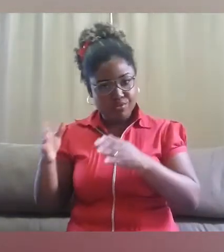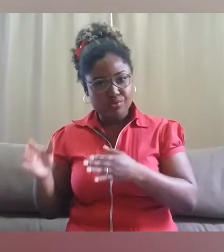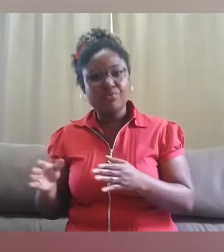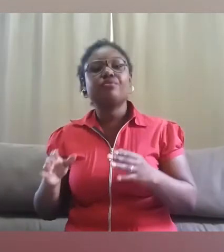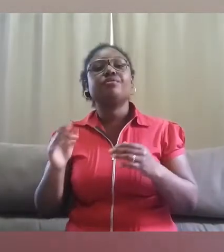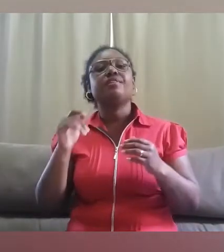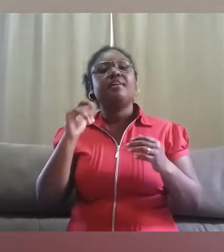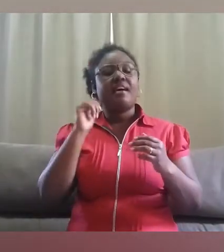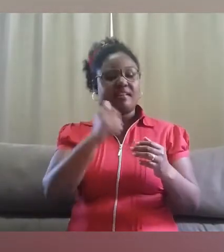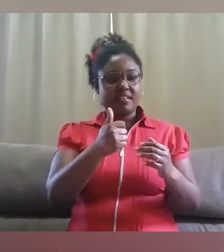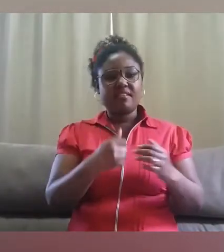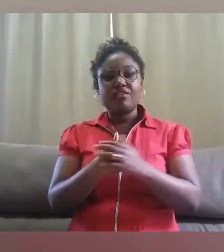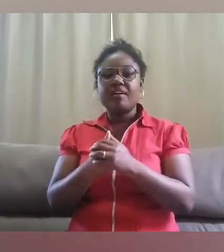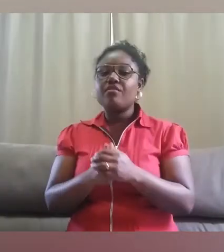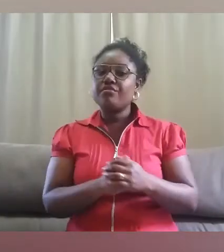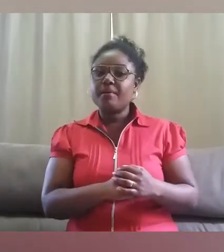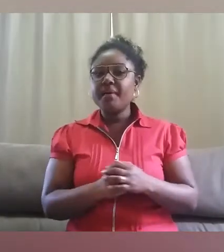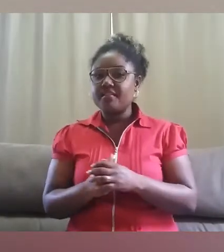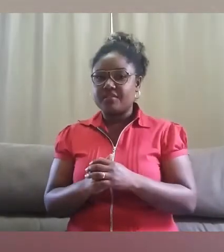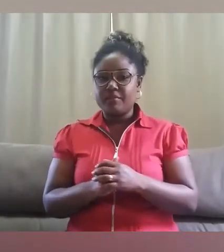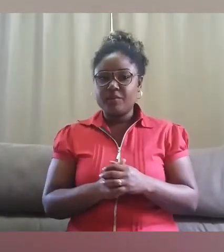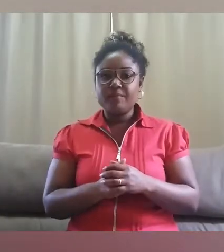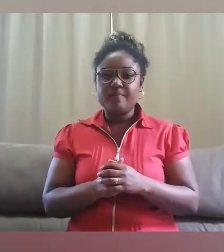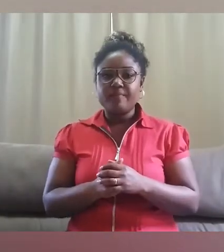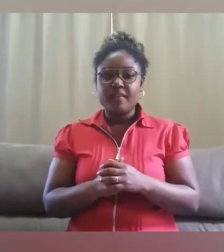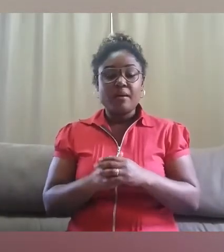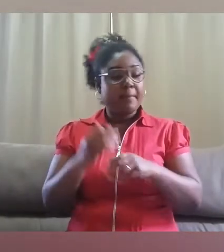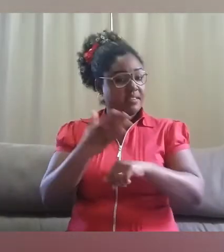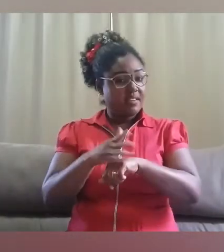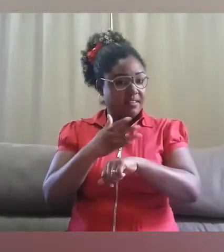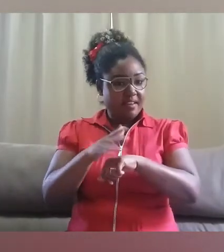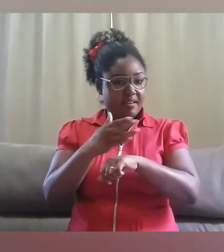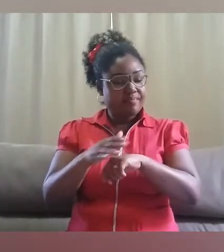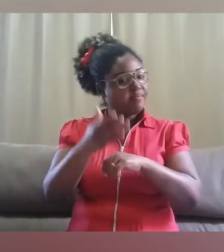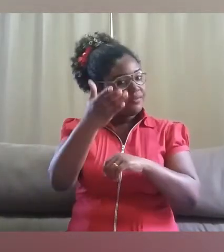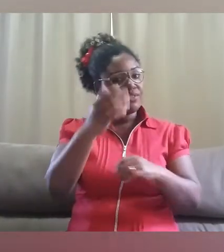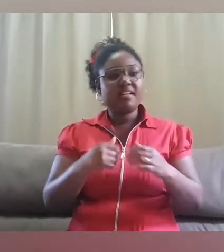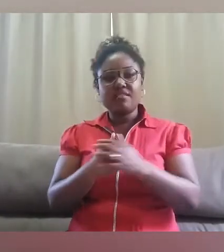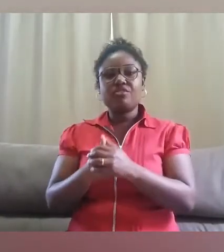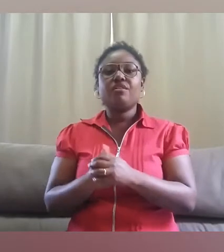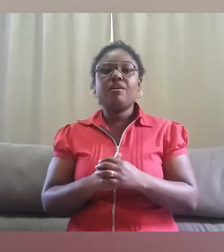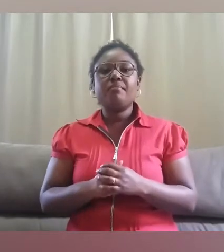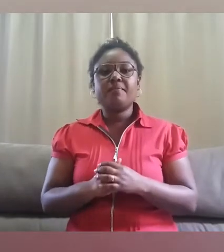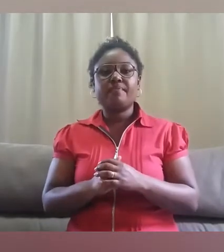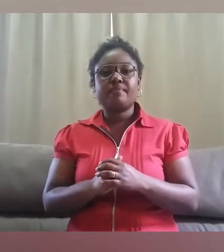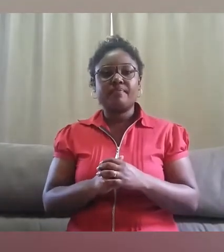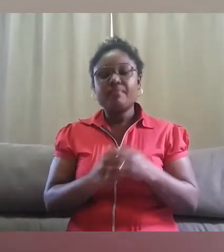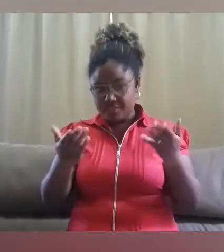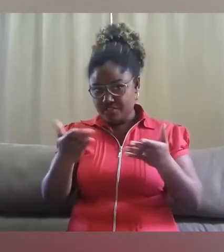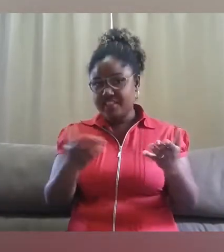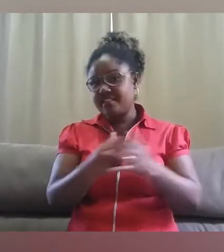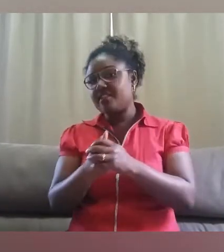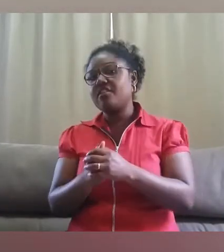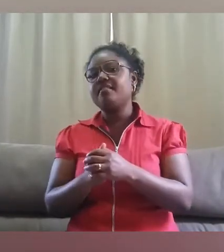novo, até decorar o alfabeto, tá bom? Pra treinar, soletra o seu nome. Pode soletrar agora.